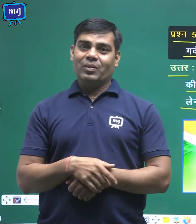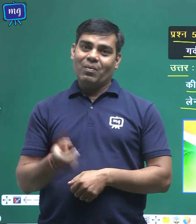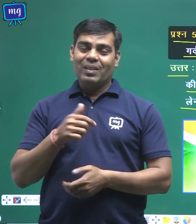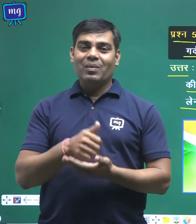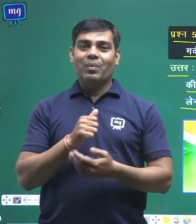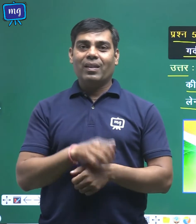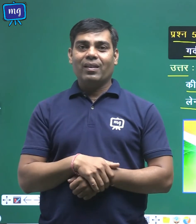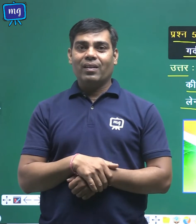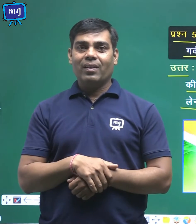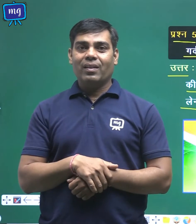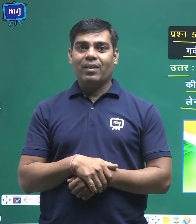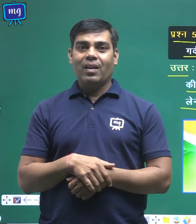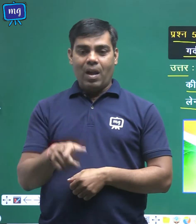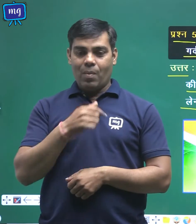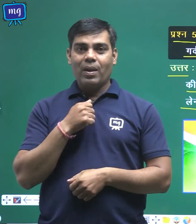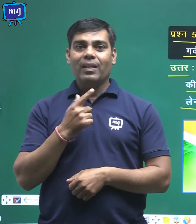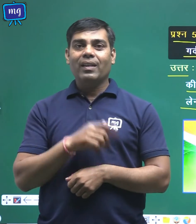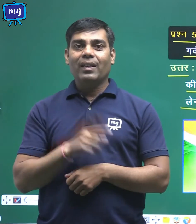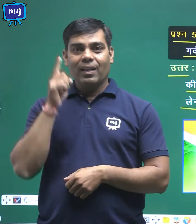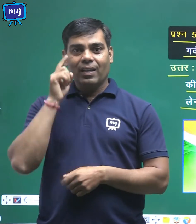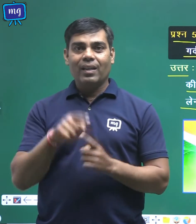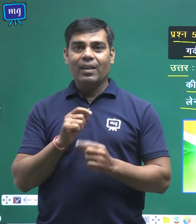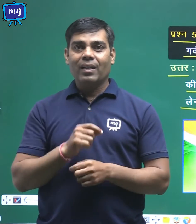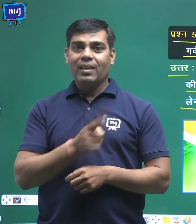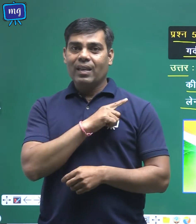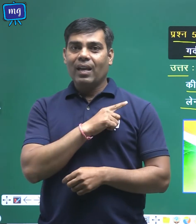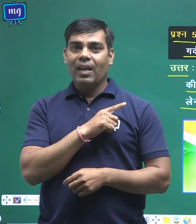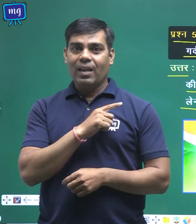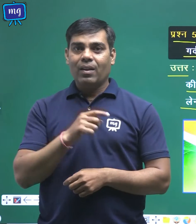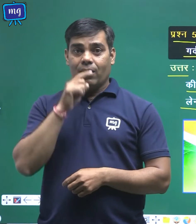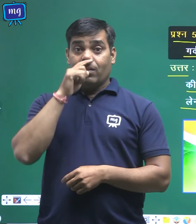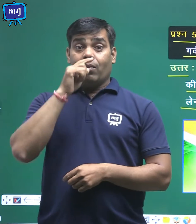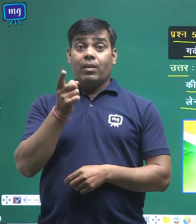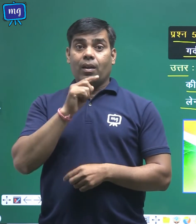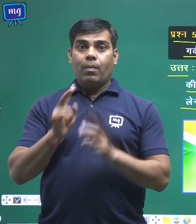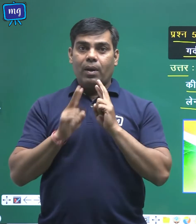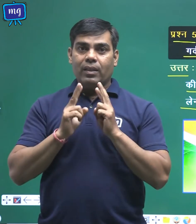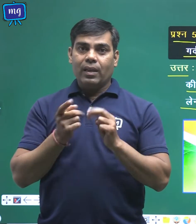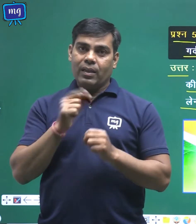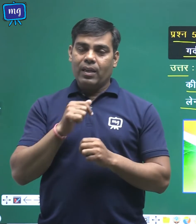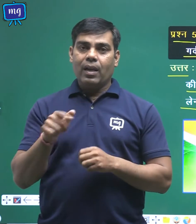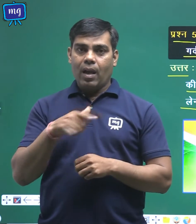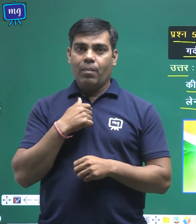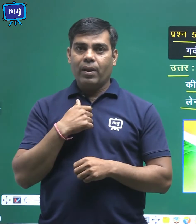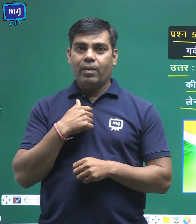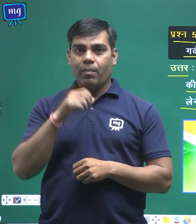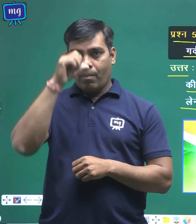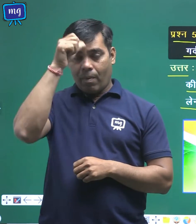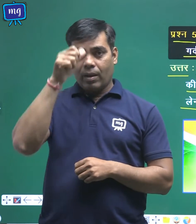में हमारे लिए ये गर्व की बात है कि हम भारत